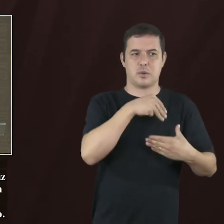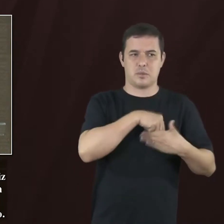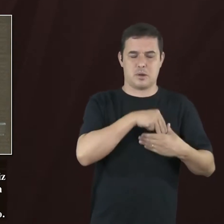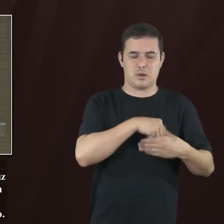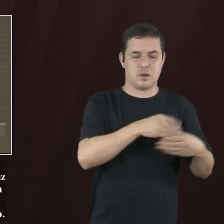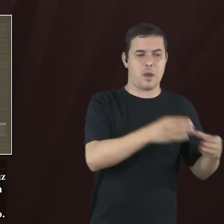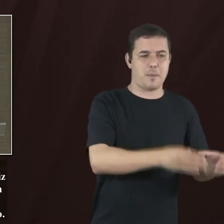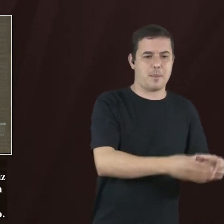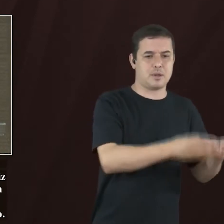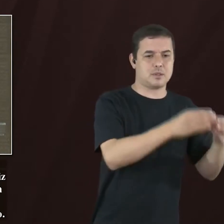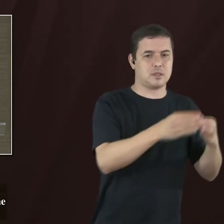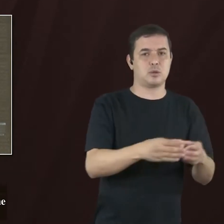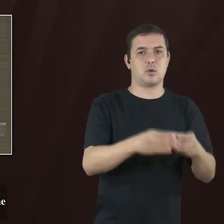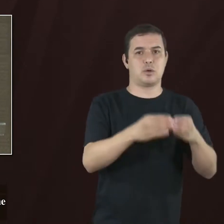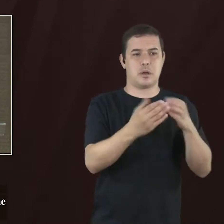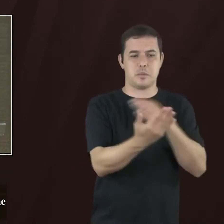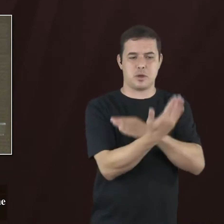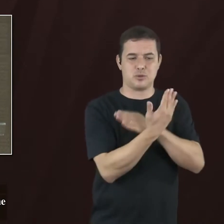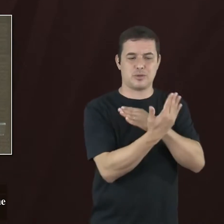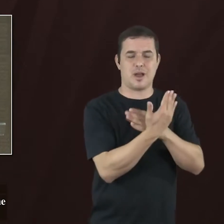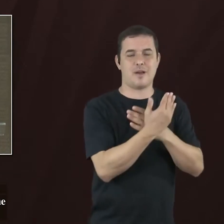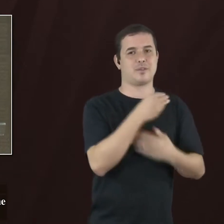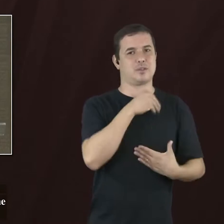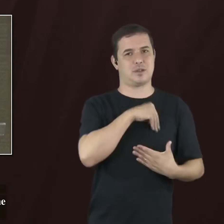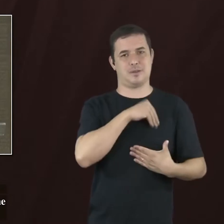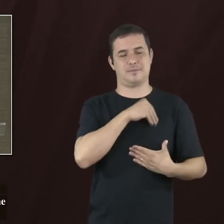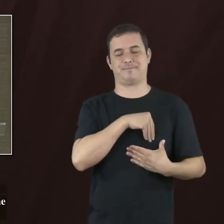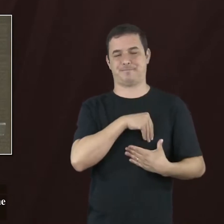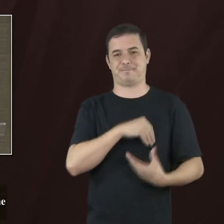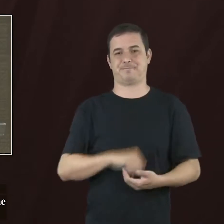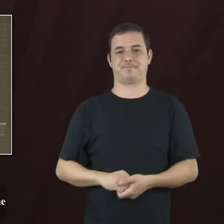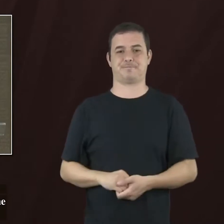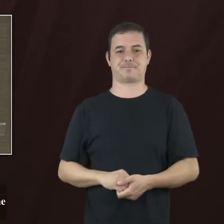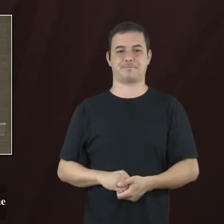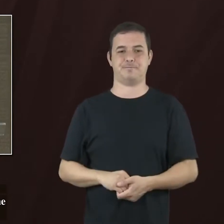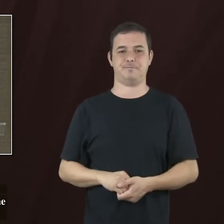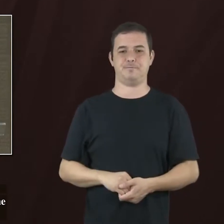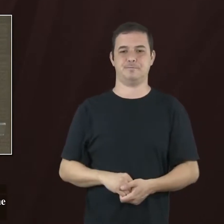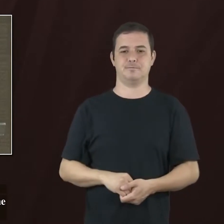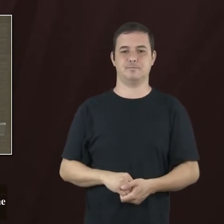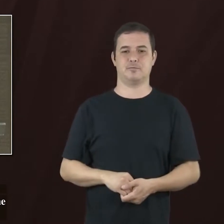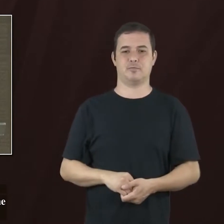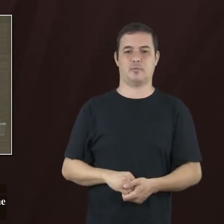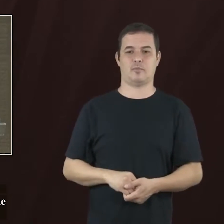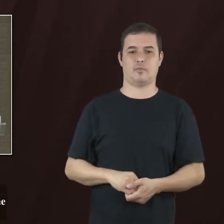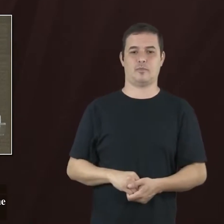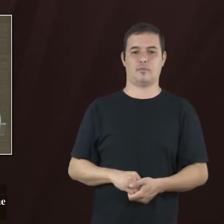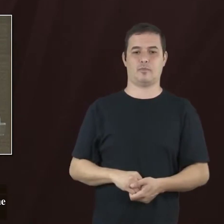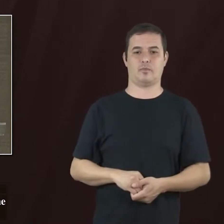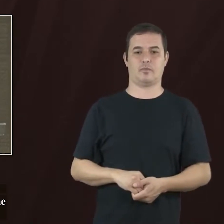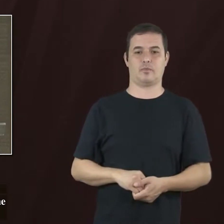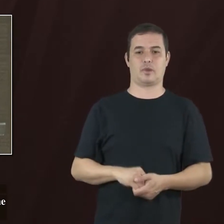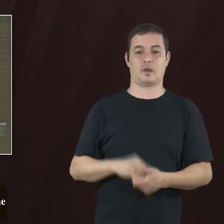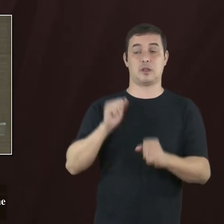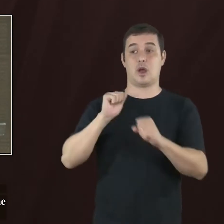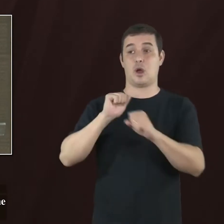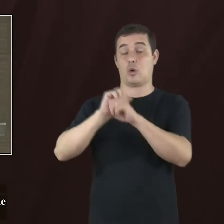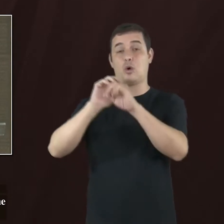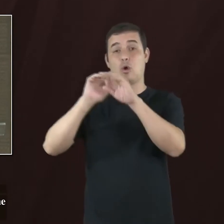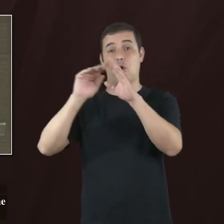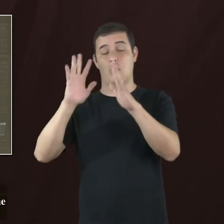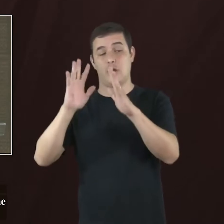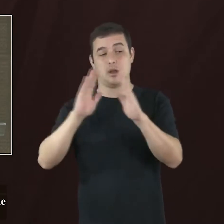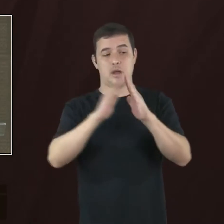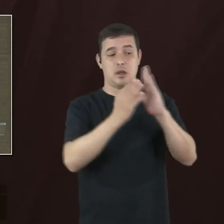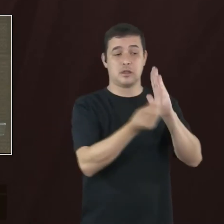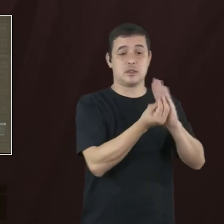pesado. A verdade de Cristo está em mim, por isso não me será tirada esta glória nas regiões da